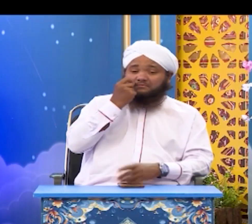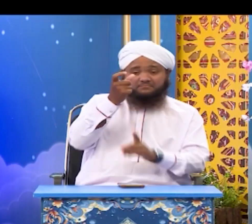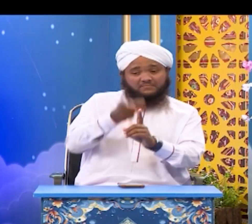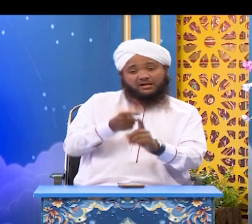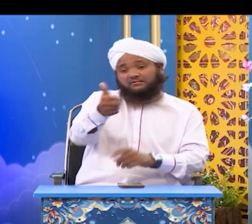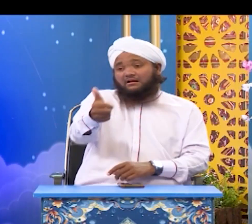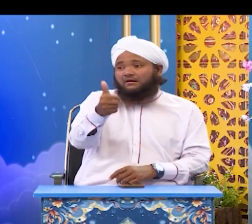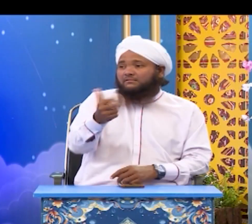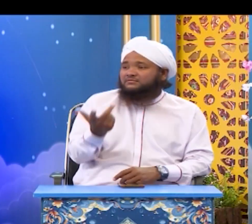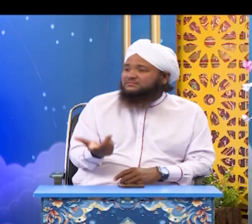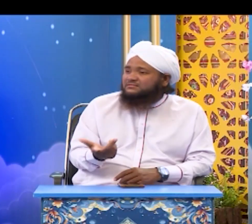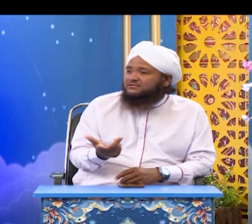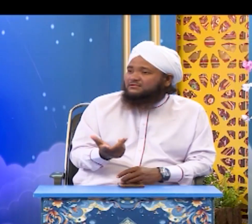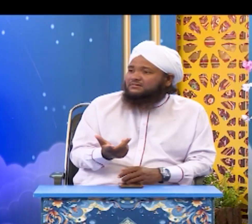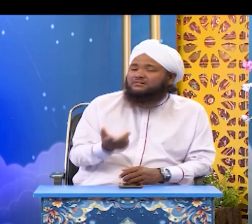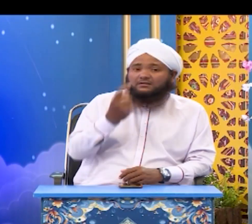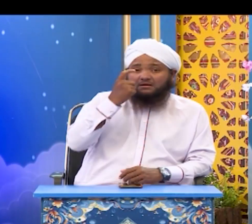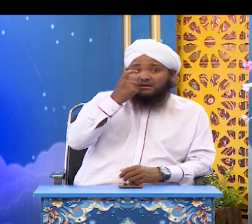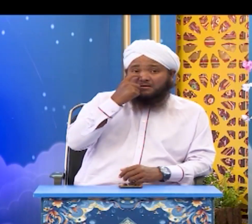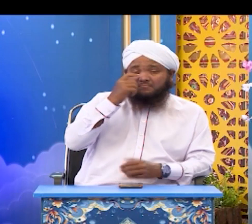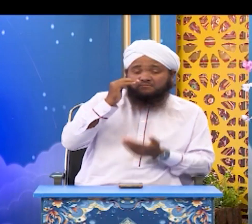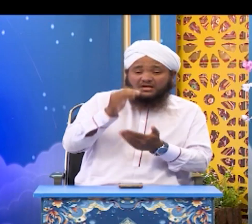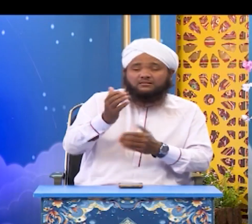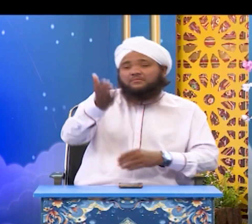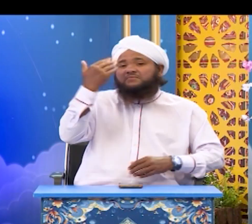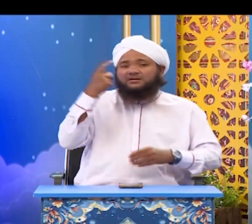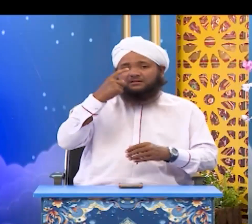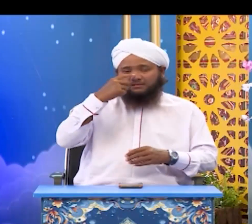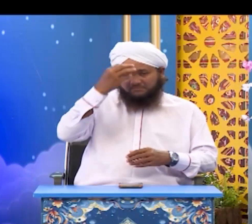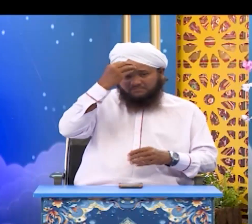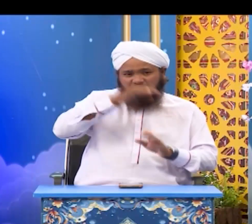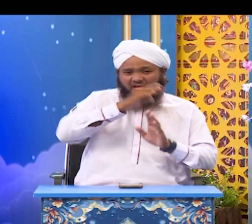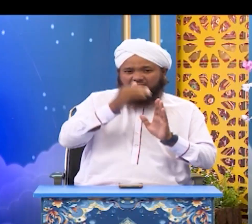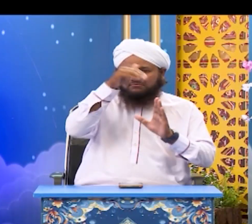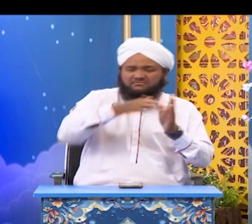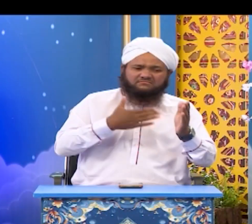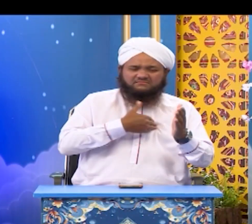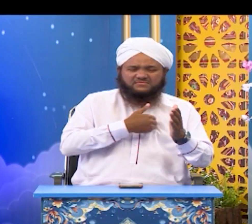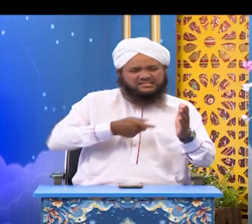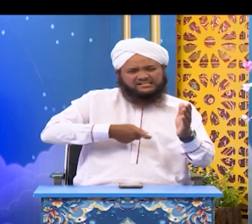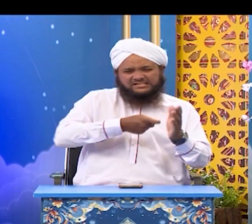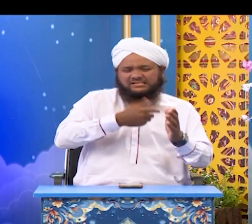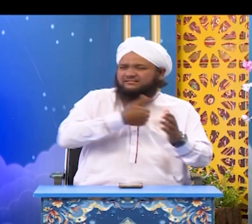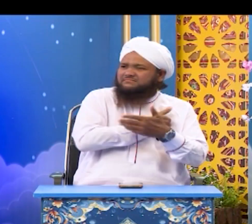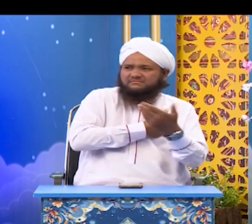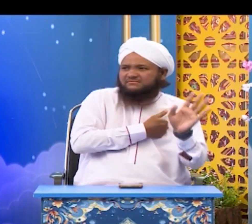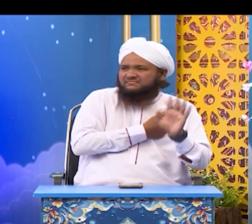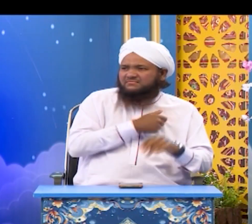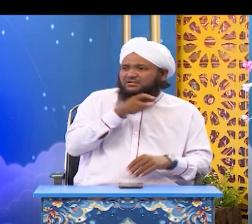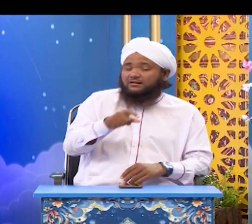کو پیدائش سے قبل ماں کے پیٹ میں ہی مروا دیا جاتا ہے، جبکہ دنیا میں آنے والی بعض بچیوں کو ماؤں